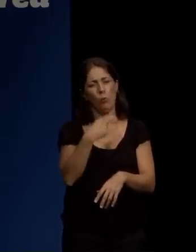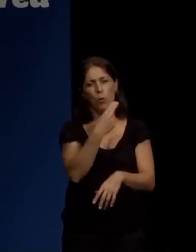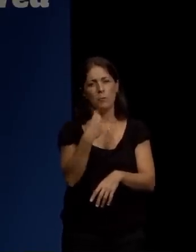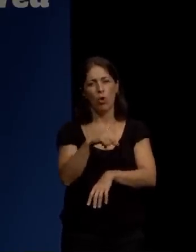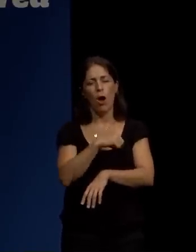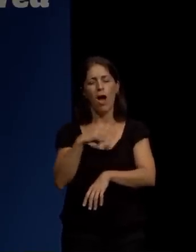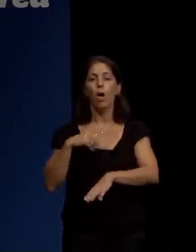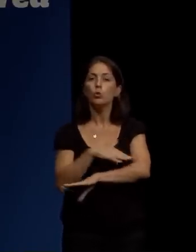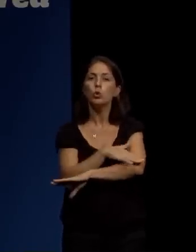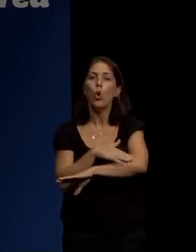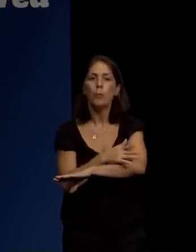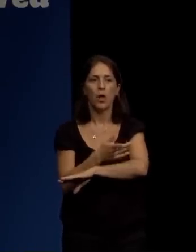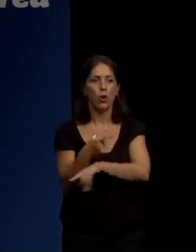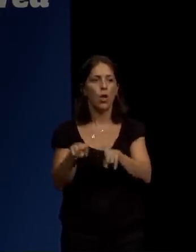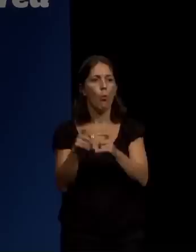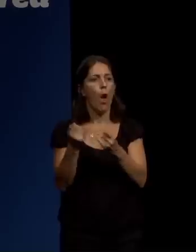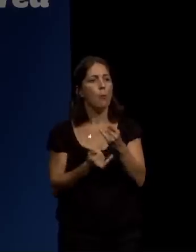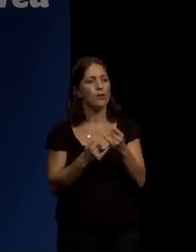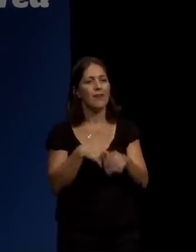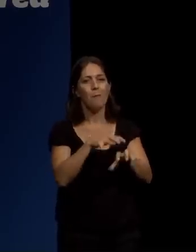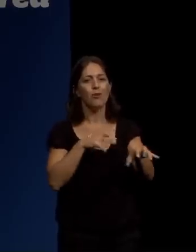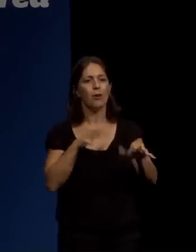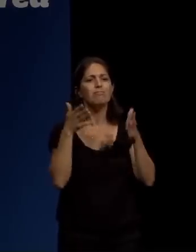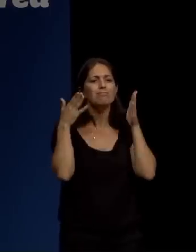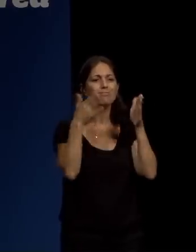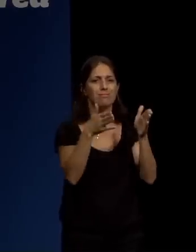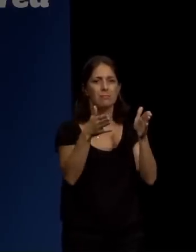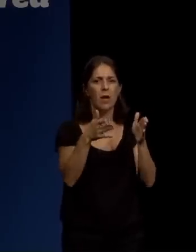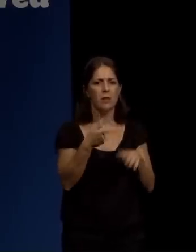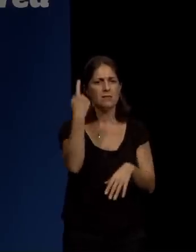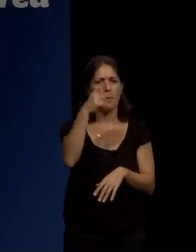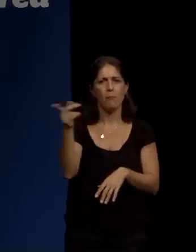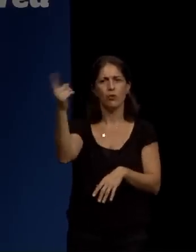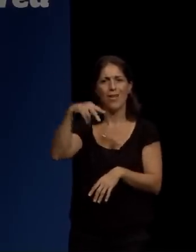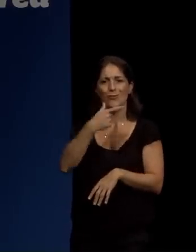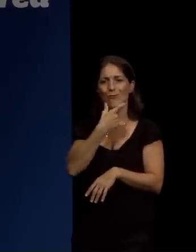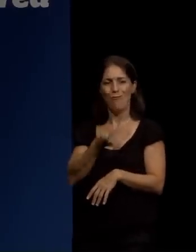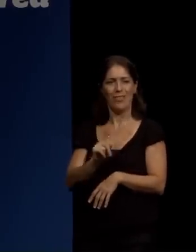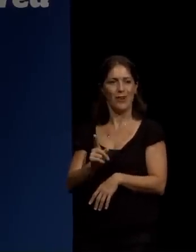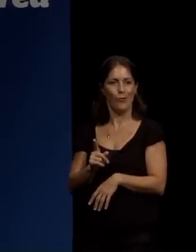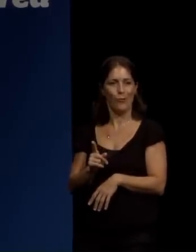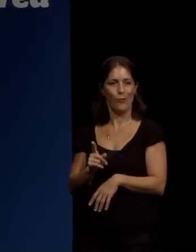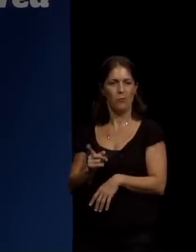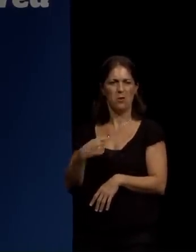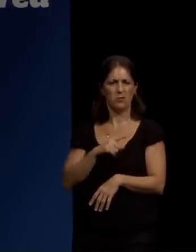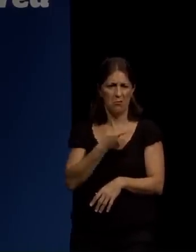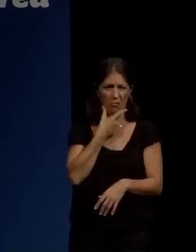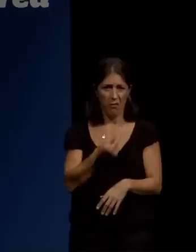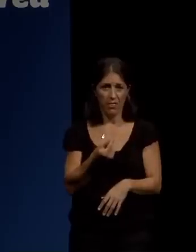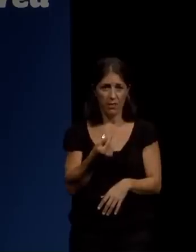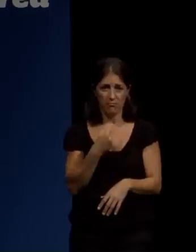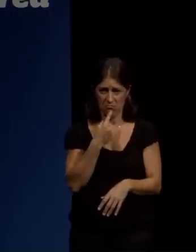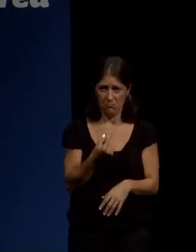decidido de gobernar para as maiorías. Sabemos que non nos lo van poñer fácil, pero quen dixo que fose fácil? Quen dixo que fose